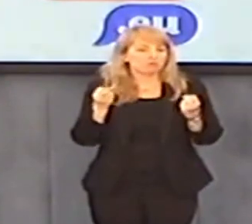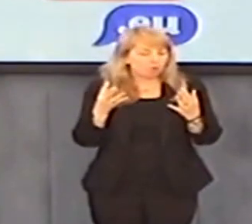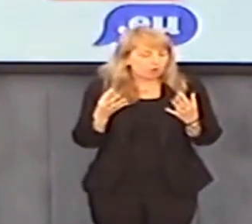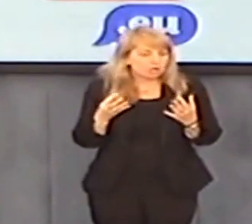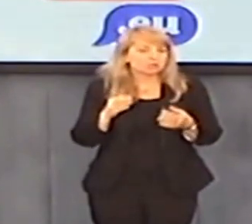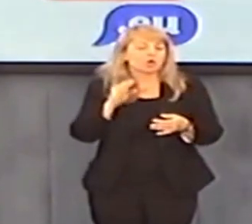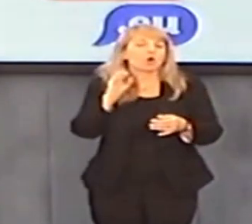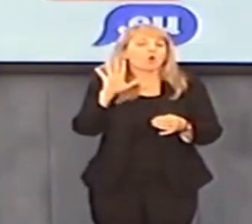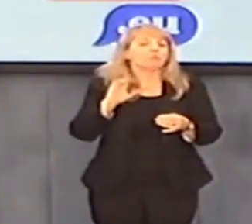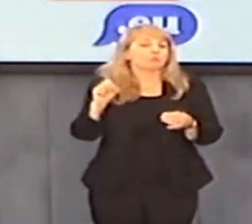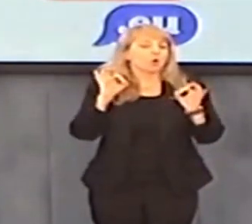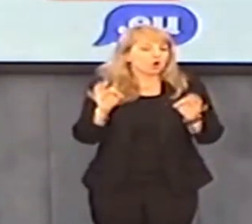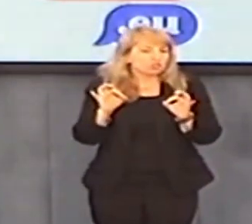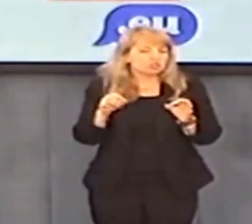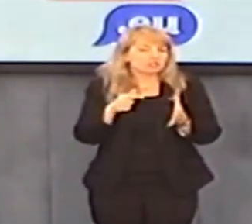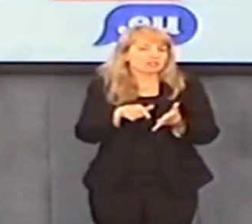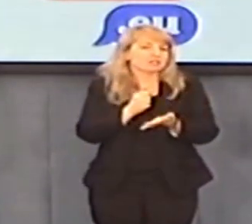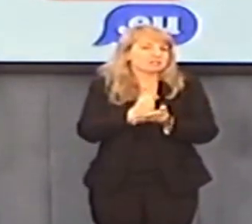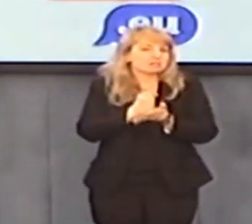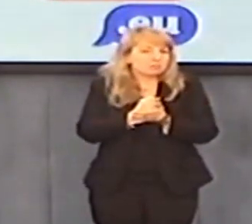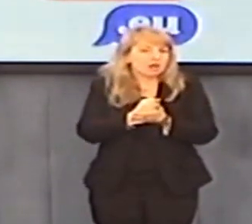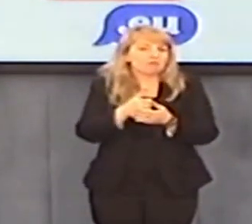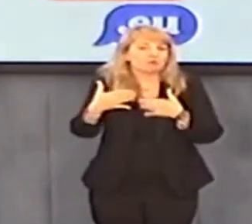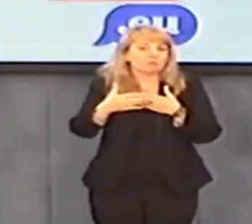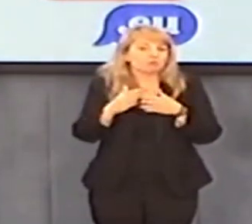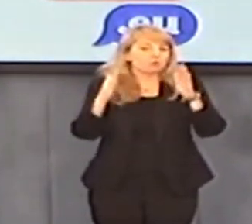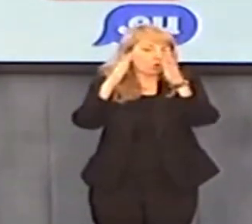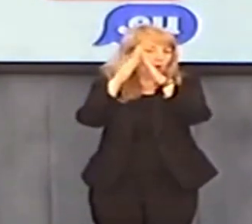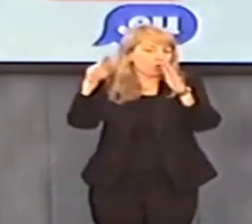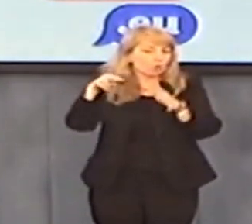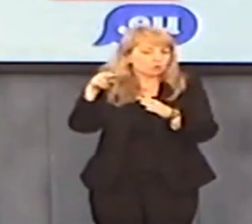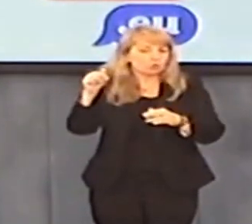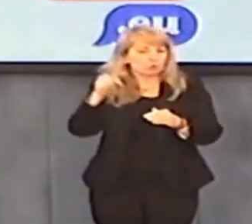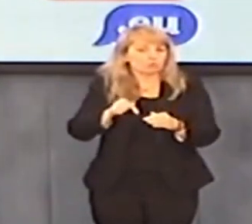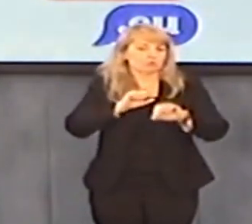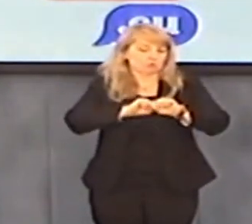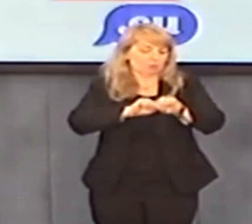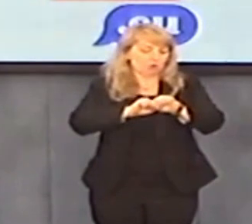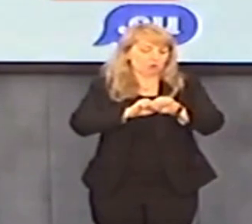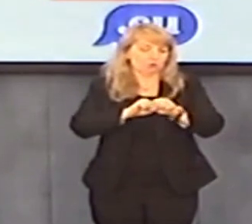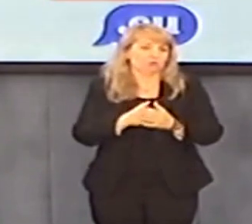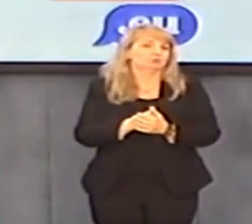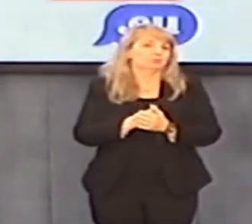bo w dzisiejszym klimacie tego typu spraw wokół Kościoła muszę zacząć się bronić.